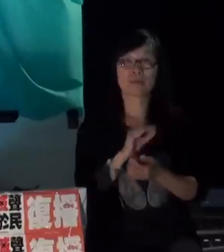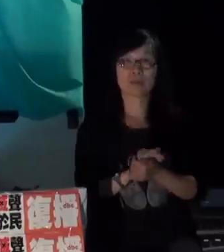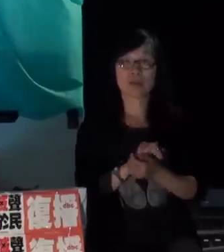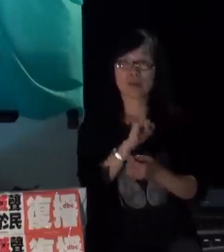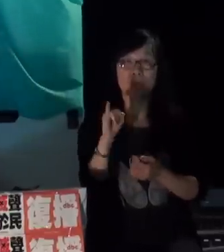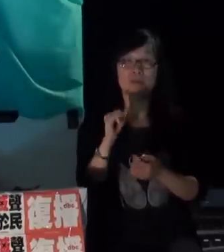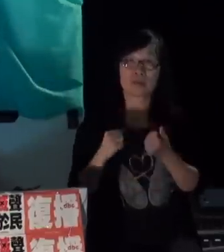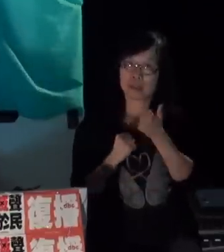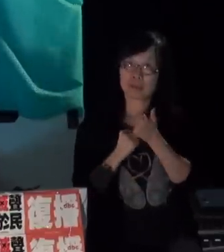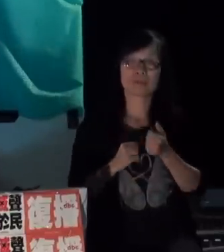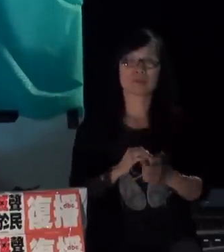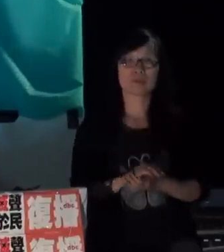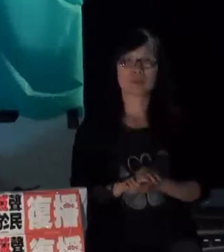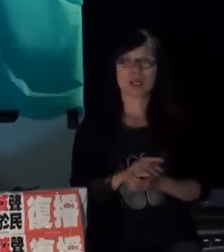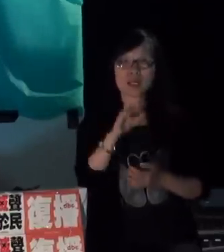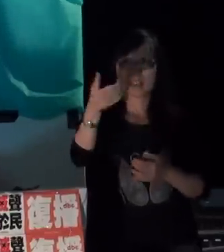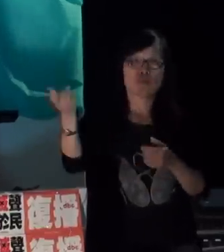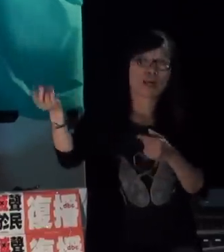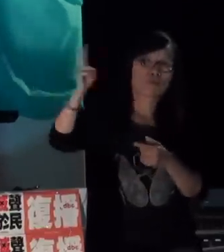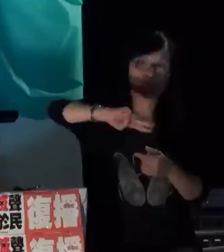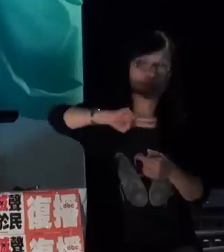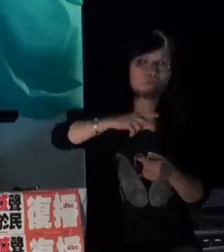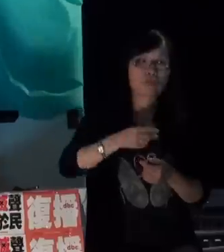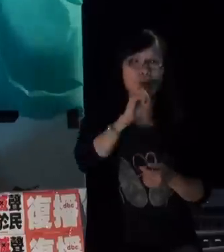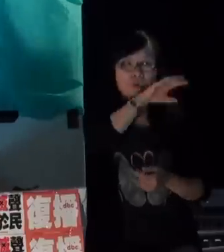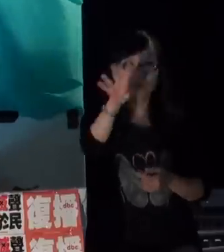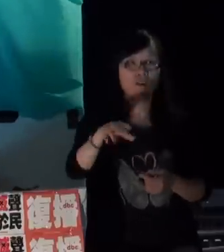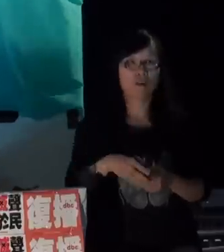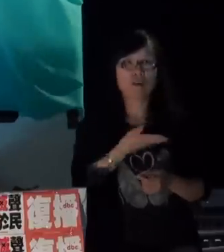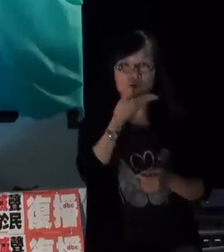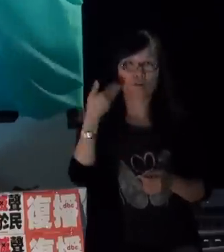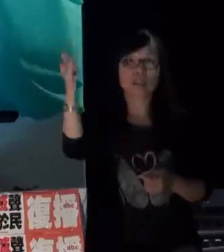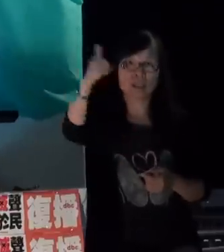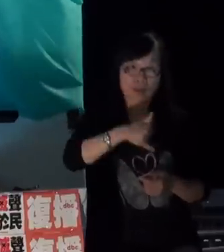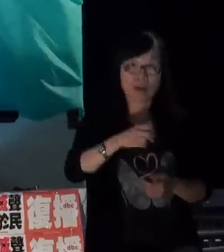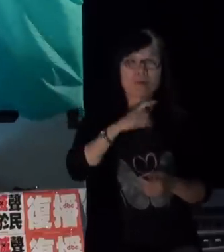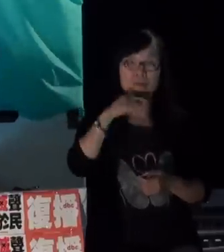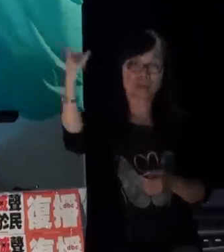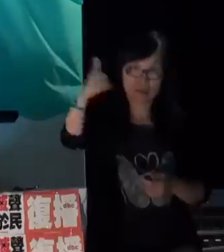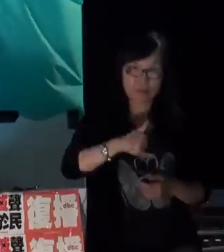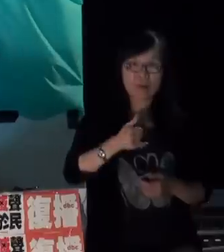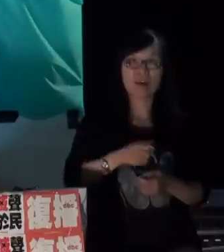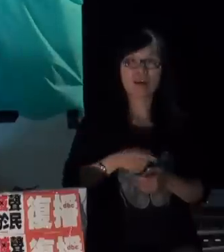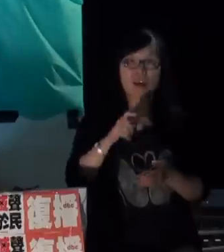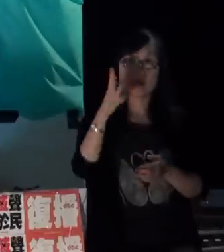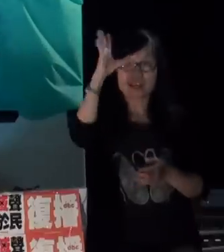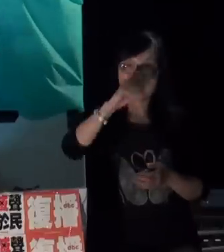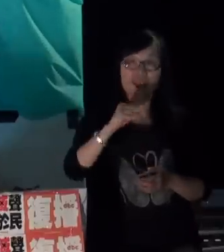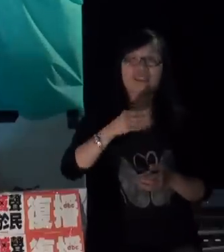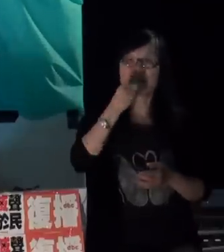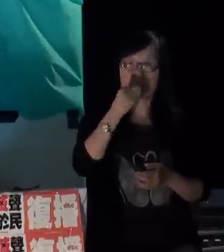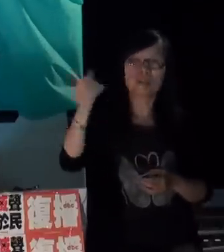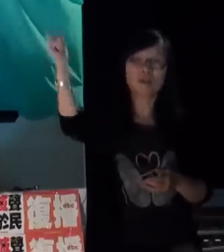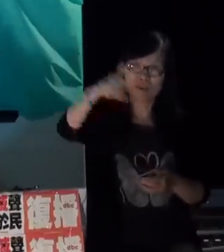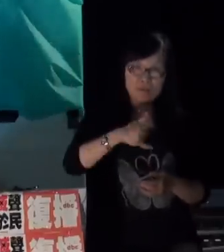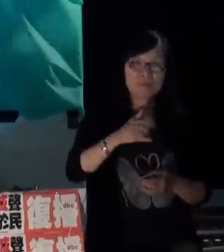the supper。你哋調翻轉嚟講，早餐又嚟， 五張又嚟，宵夜喺度好唔好？多